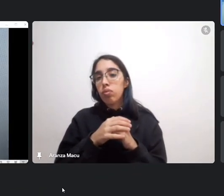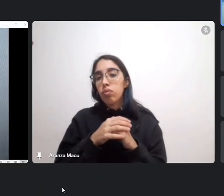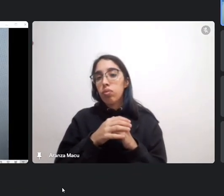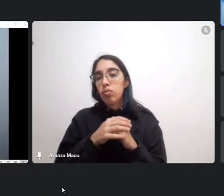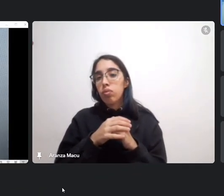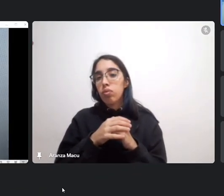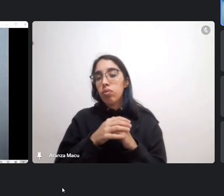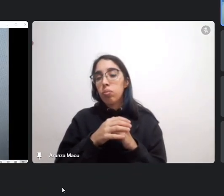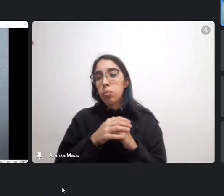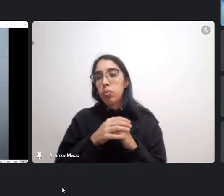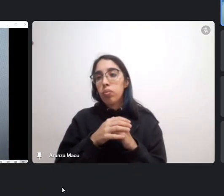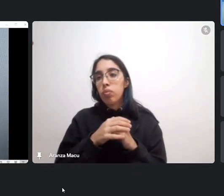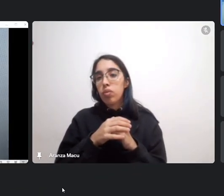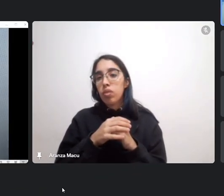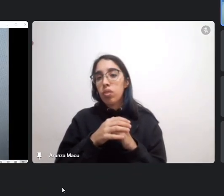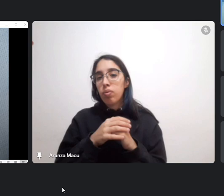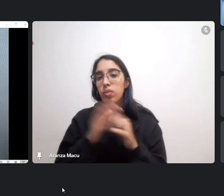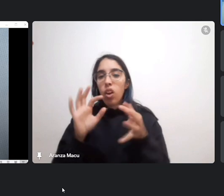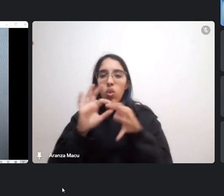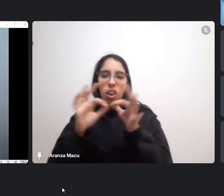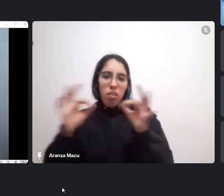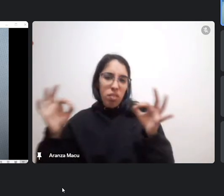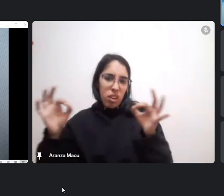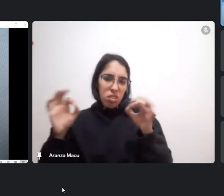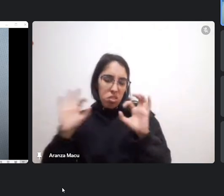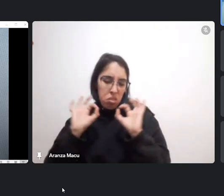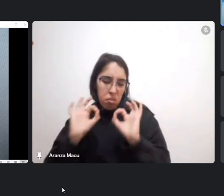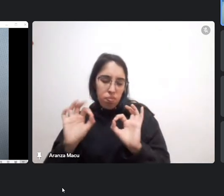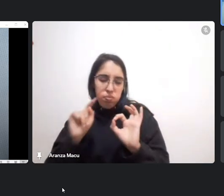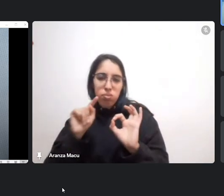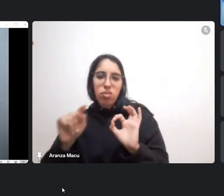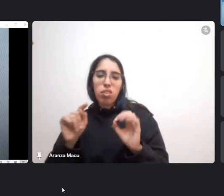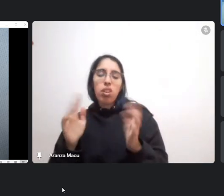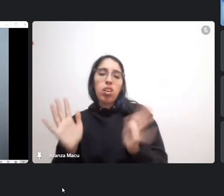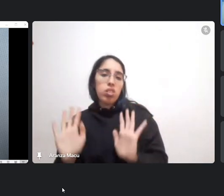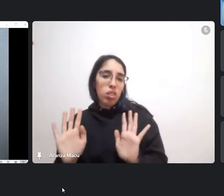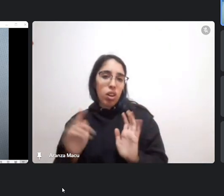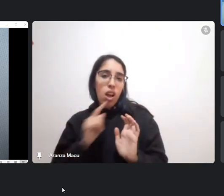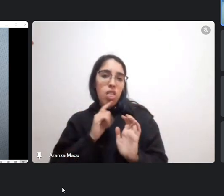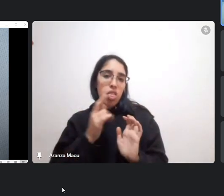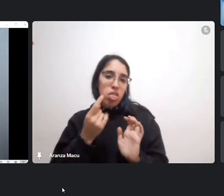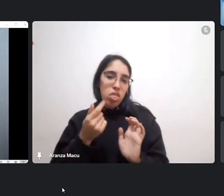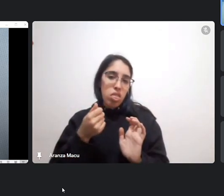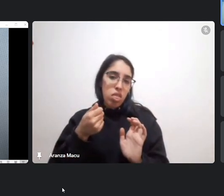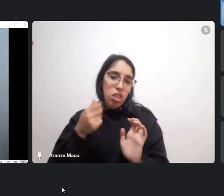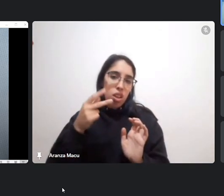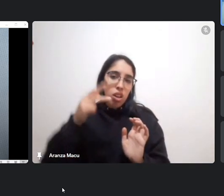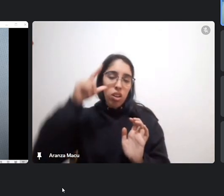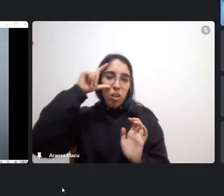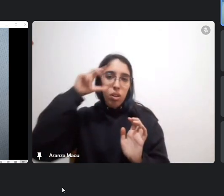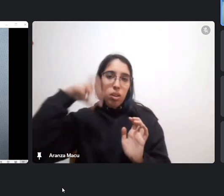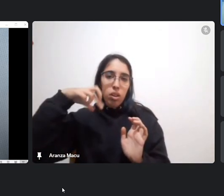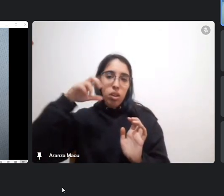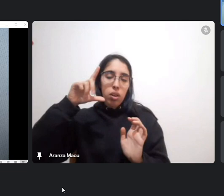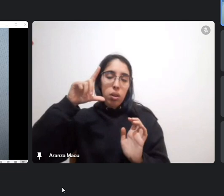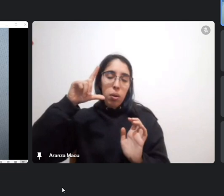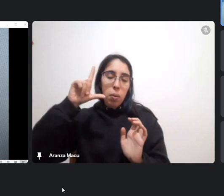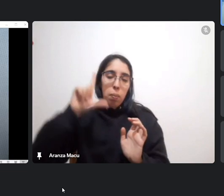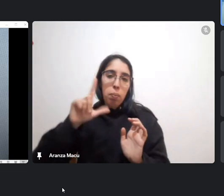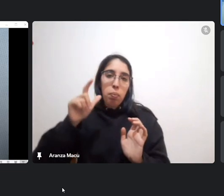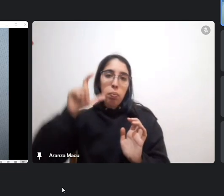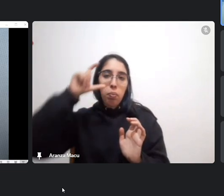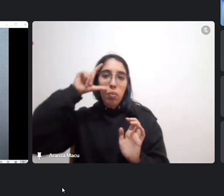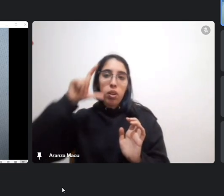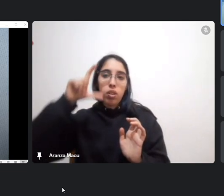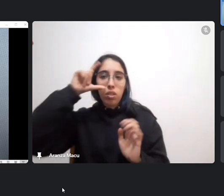frase hecha, como cuando nosotros decimos tener lugar, por ejemplo. No es